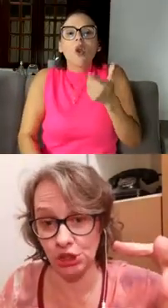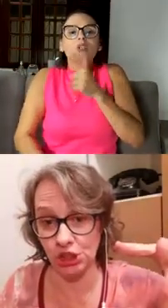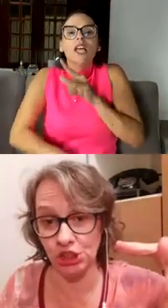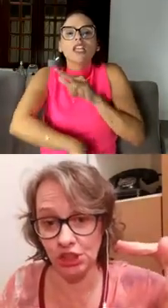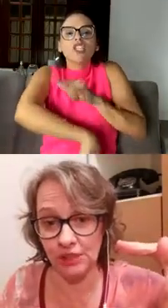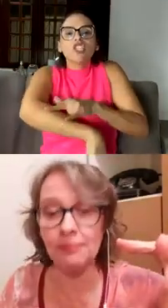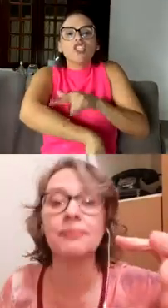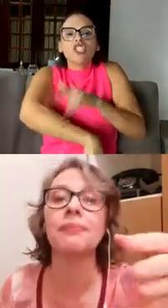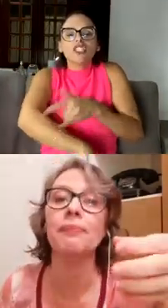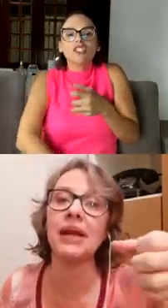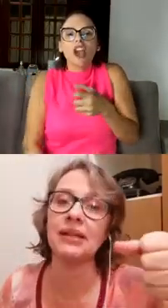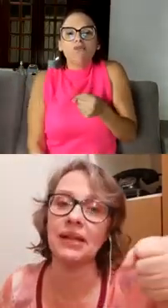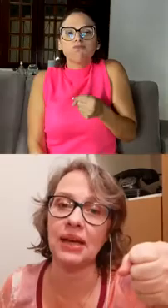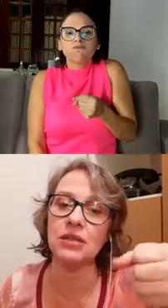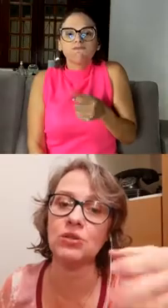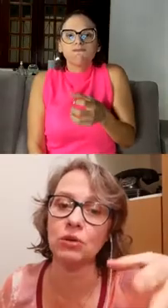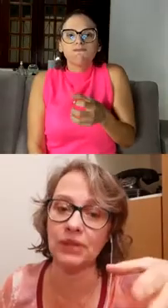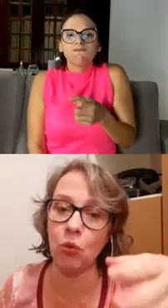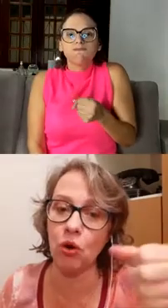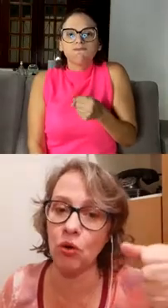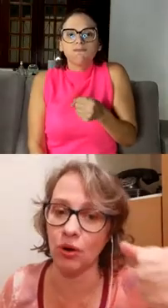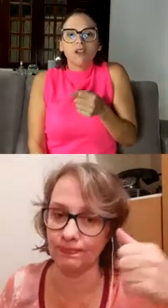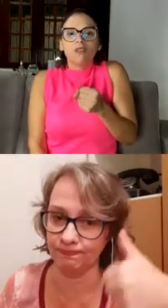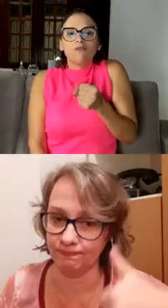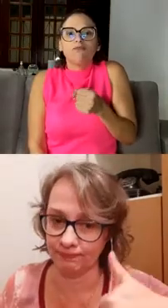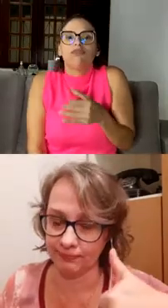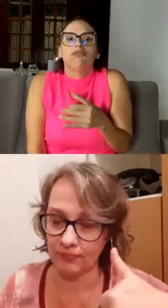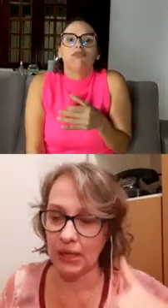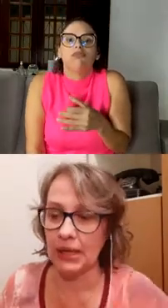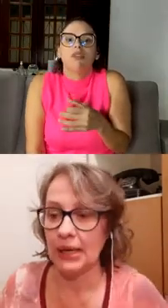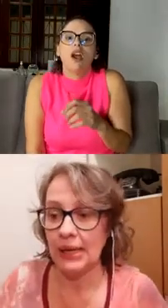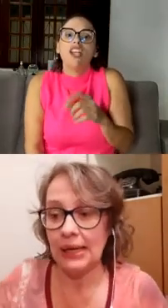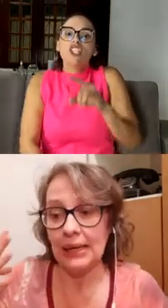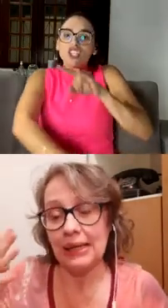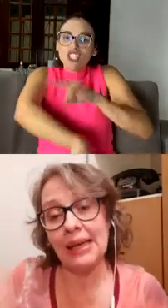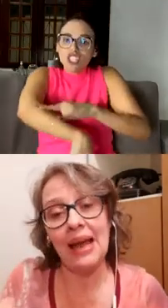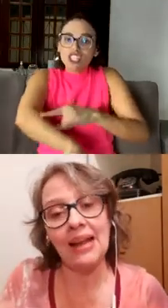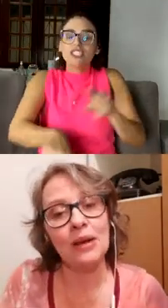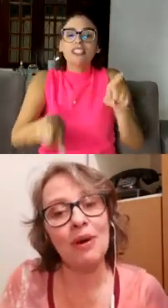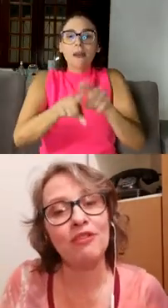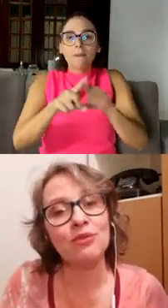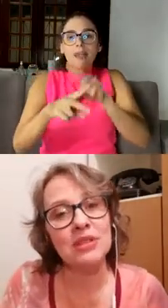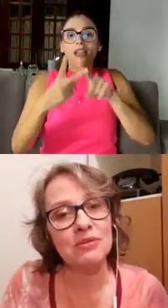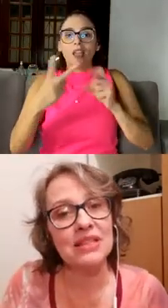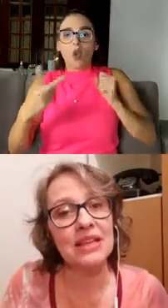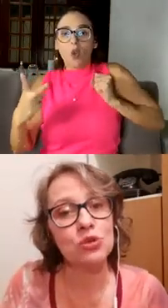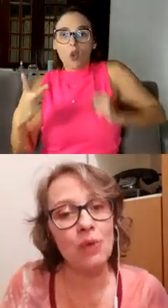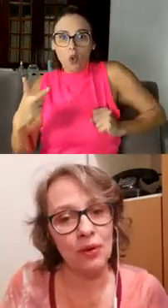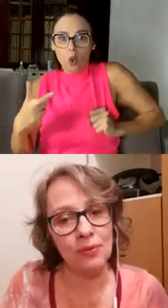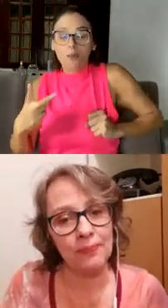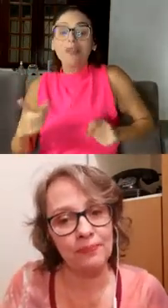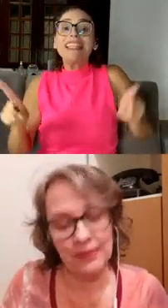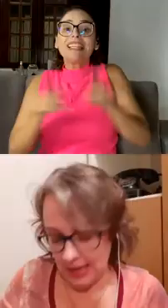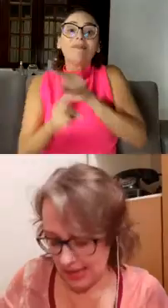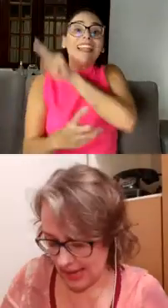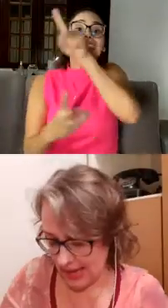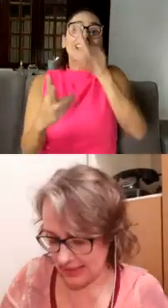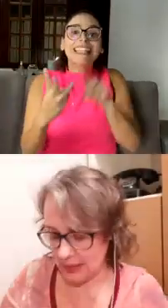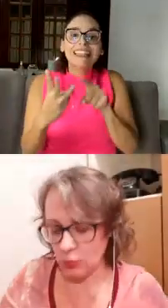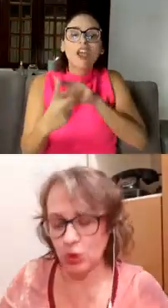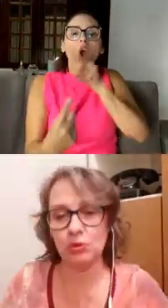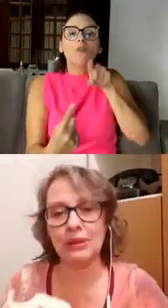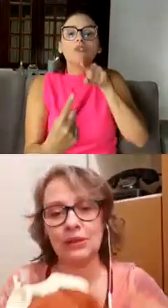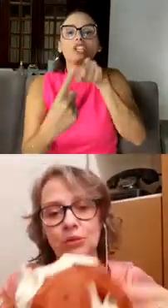e soltar o xixi, prender e soltar o cocô. E ela tem uma função sexual.